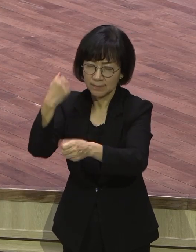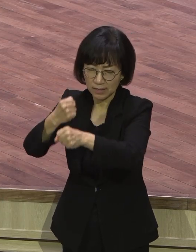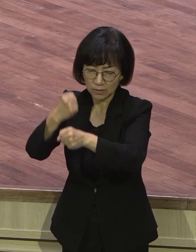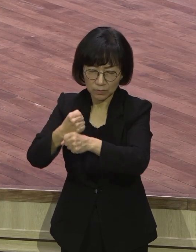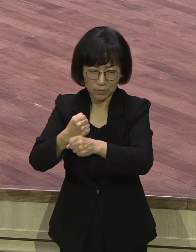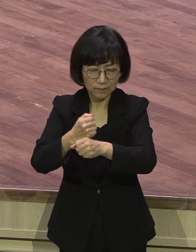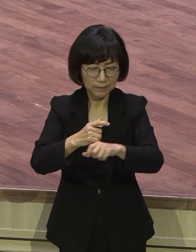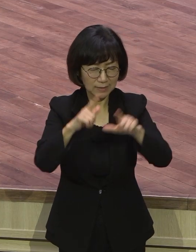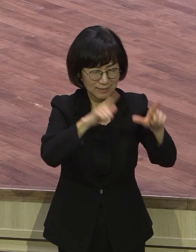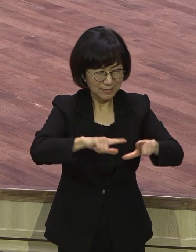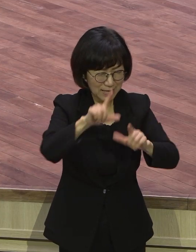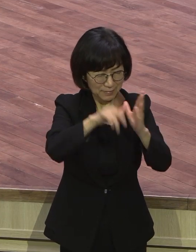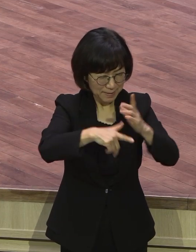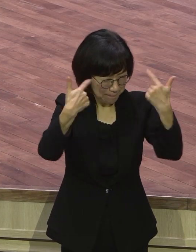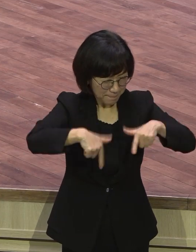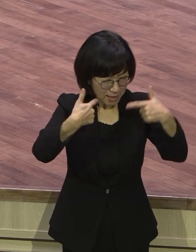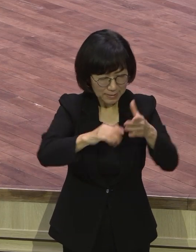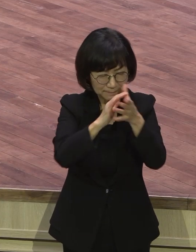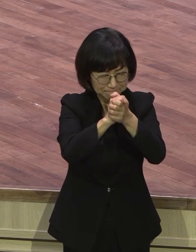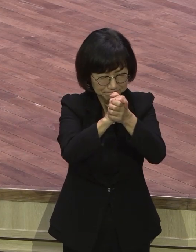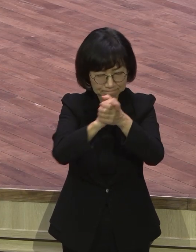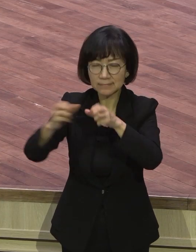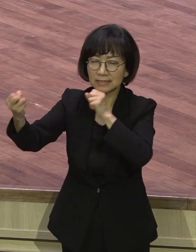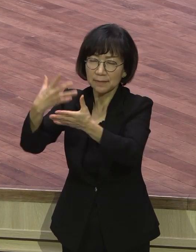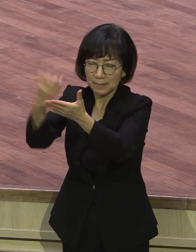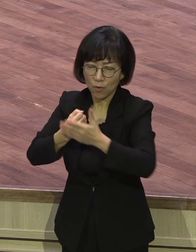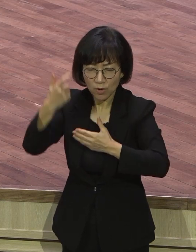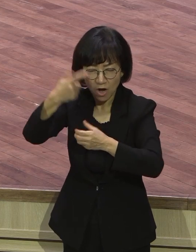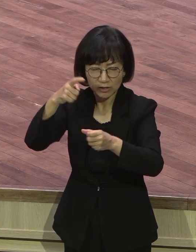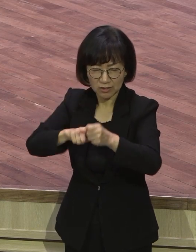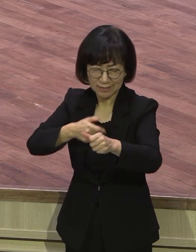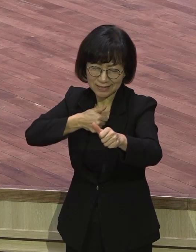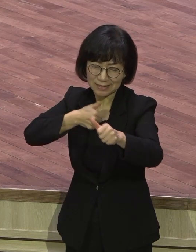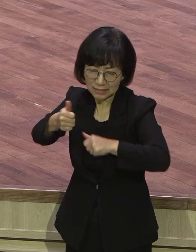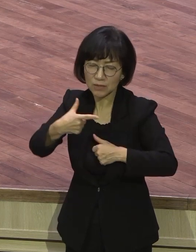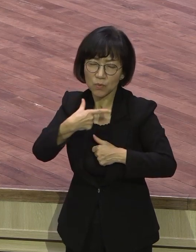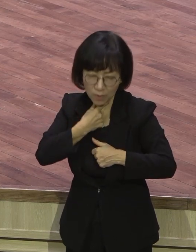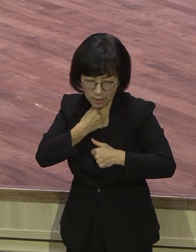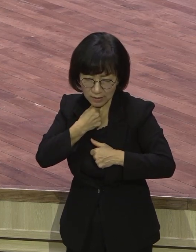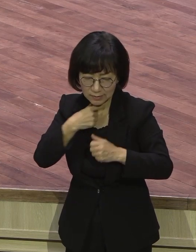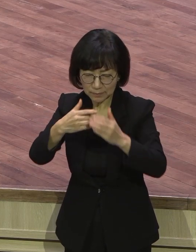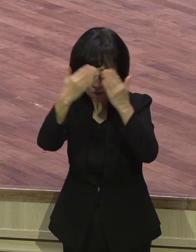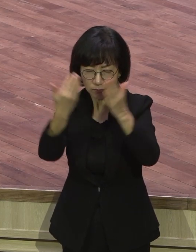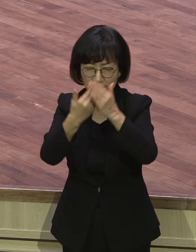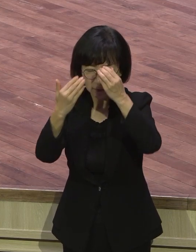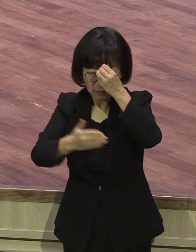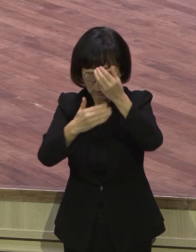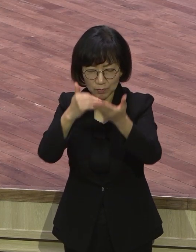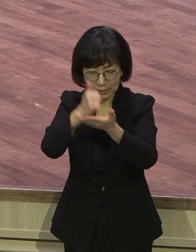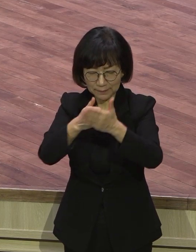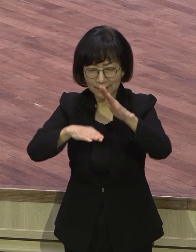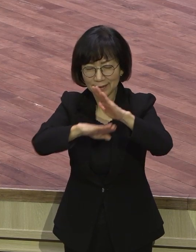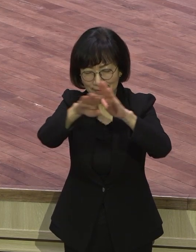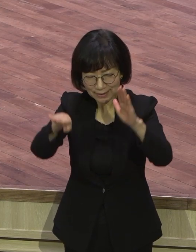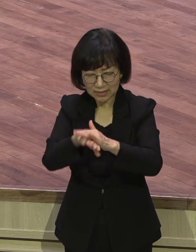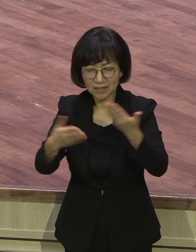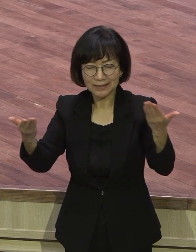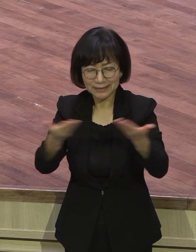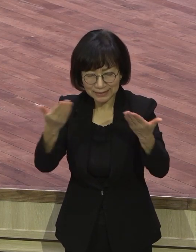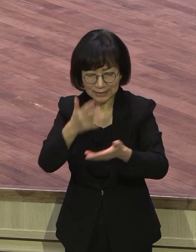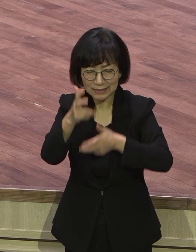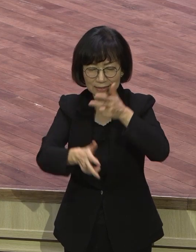기도로서 이응답 받으며 영적으로 성립하기 원하는 모든 외웅계 성도들 가정과 생각과 자녀들과 사이 파수공